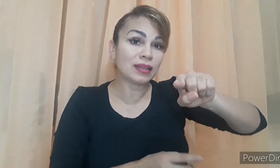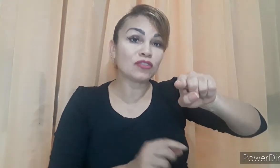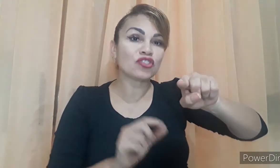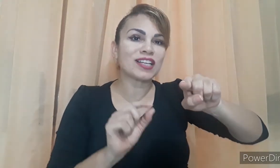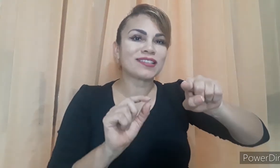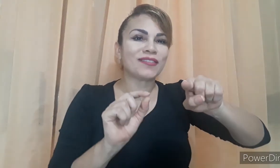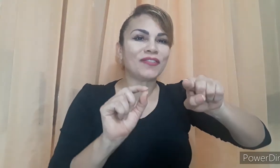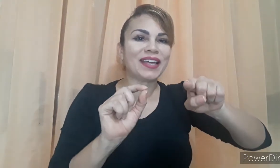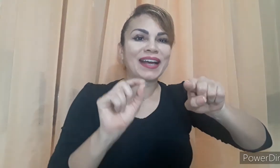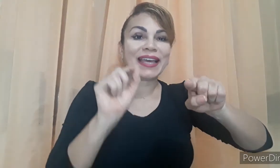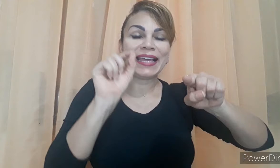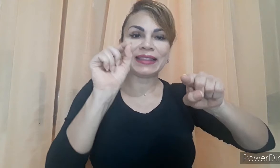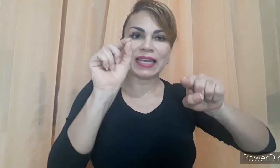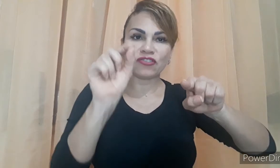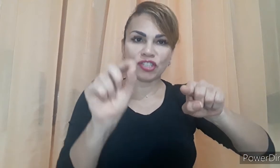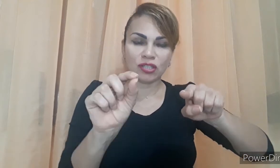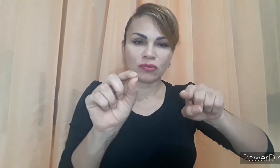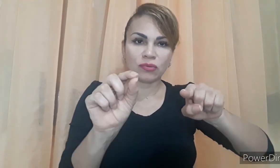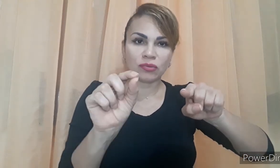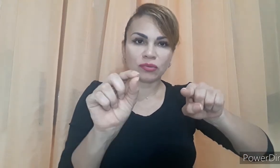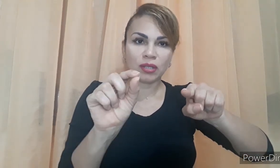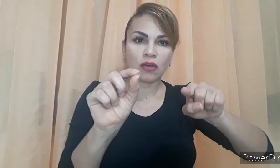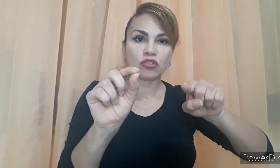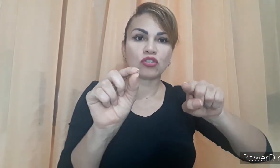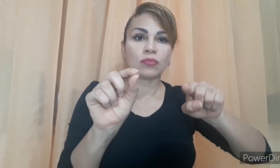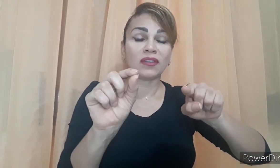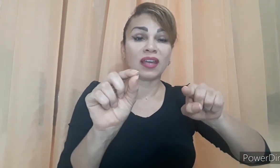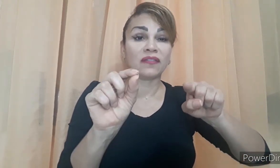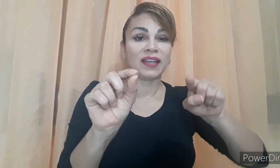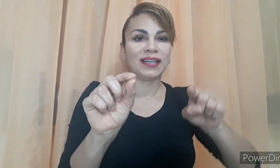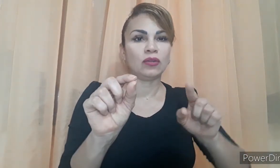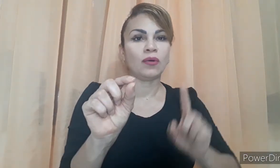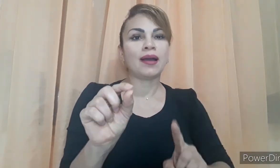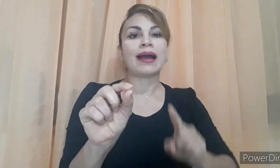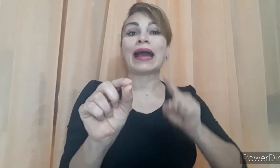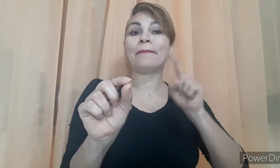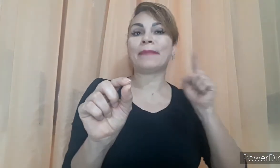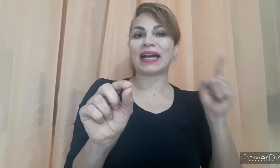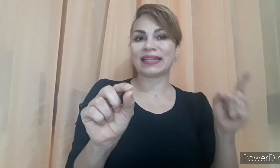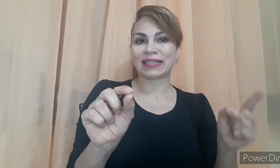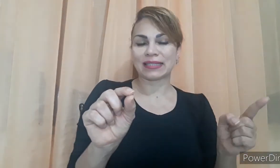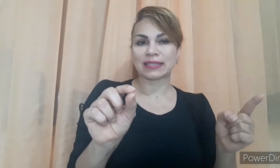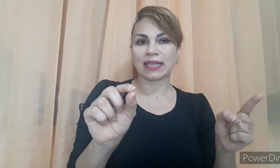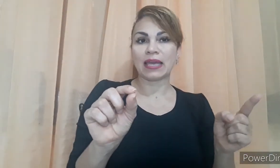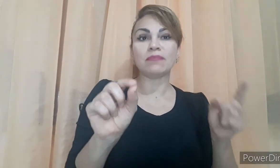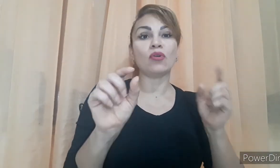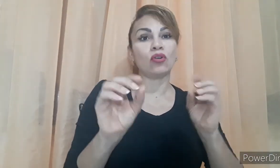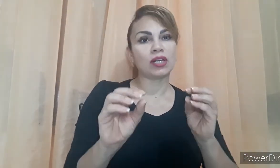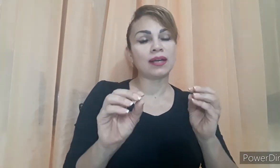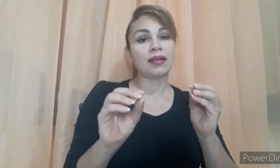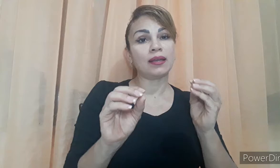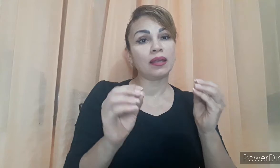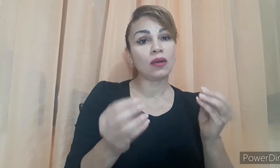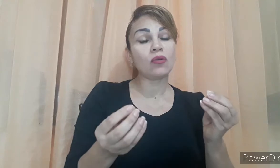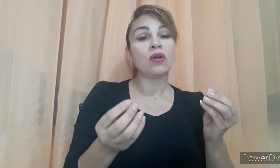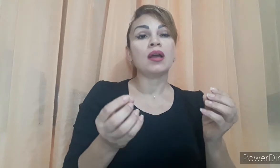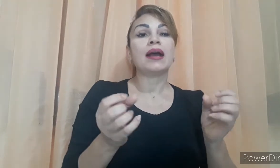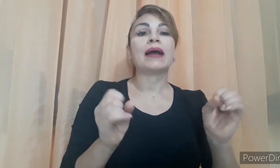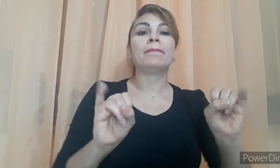então já fica entendido que eu estou me referindo a magras, embora eu